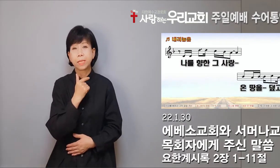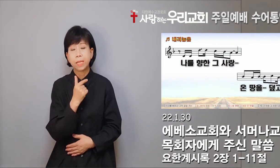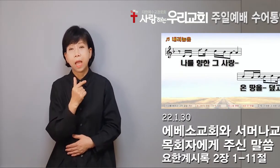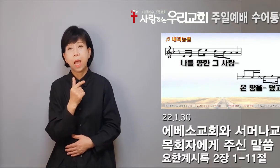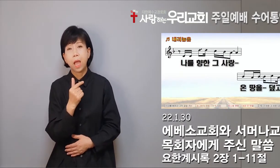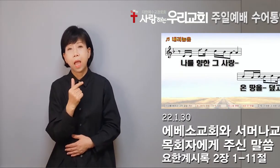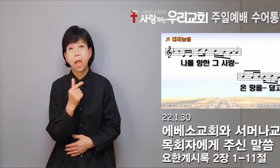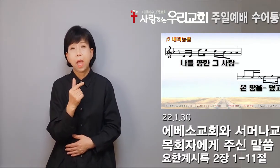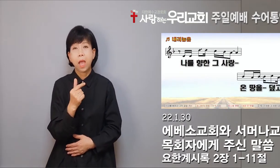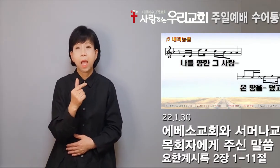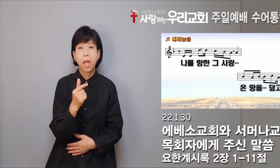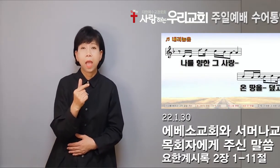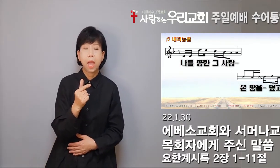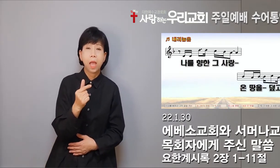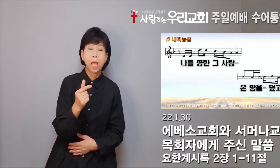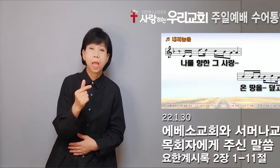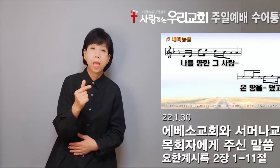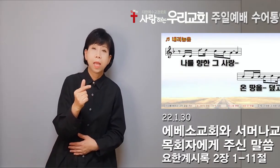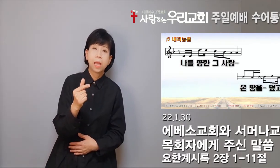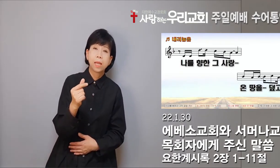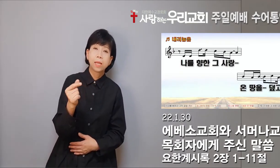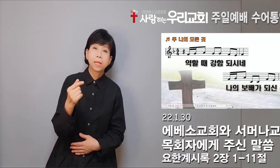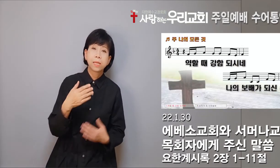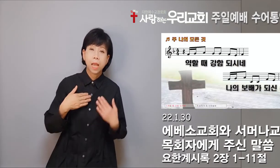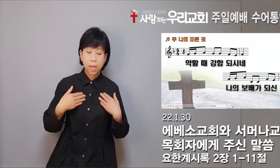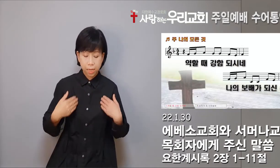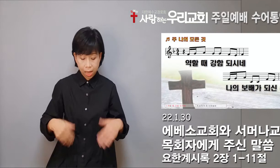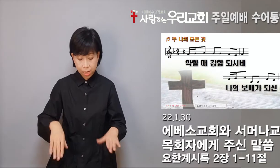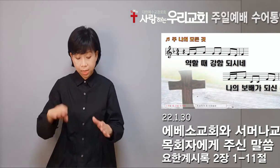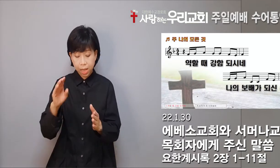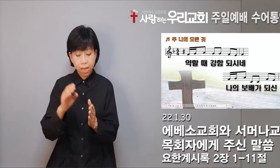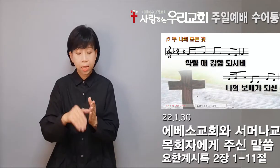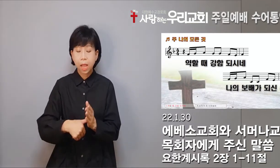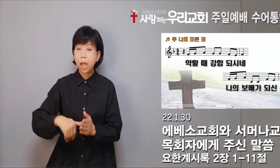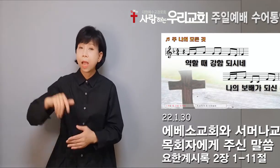가렵니다. 약할 때 강함 대신에